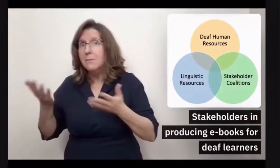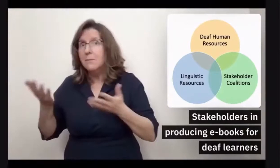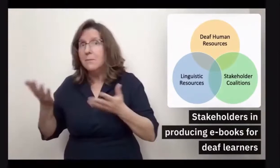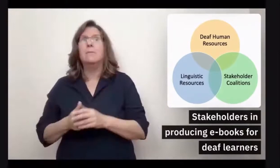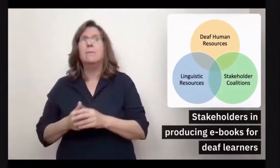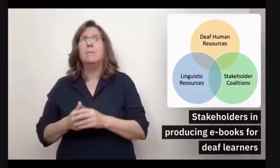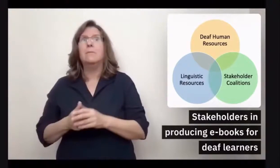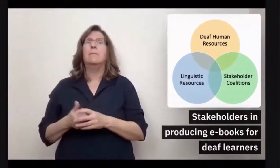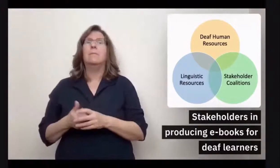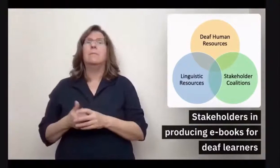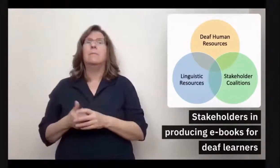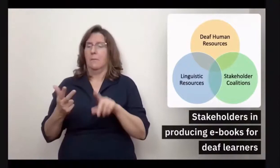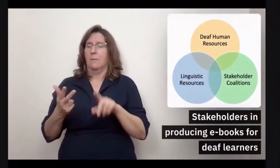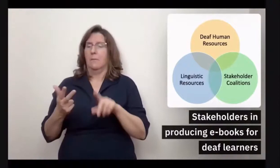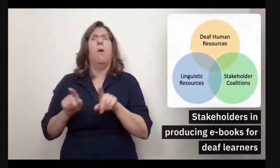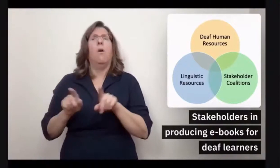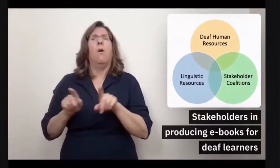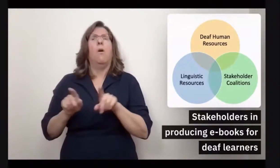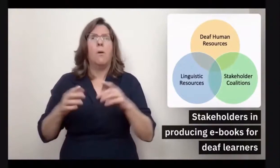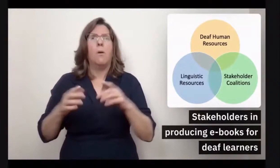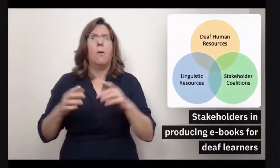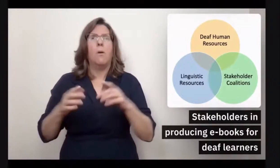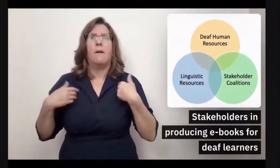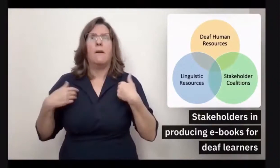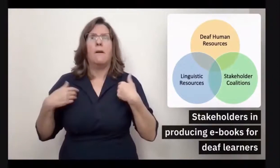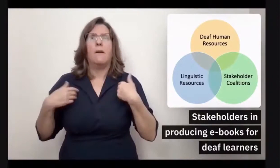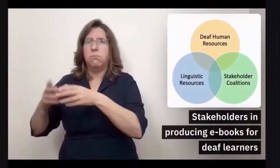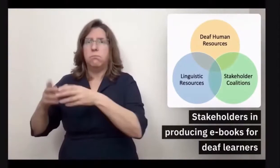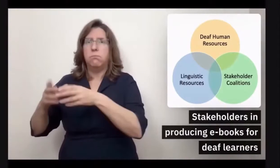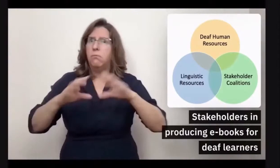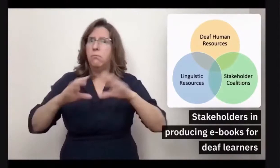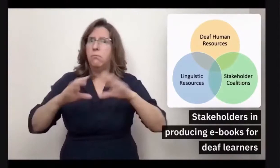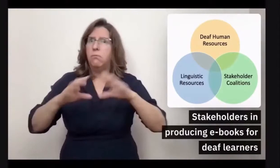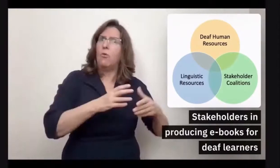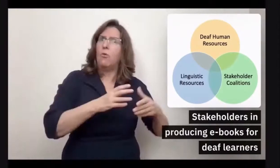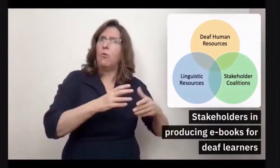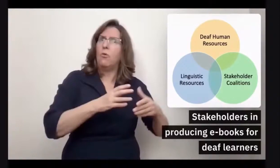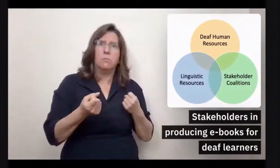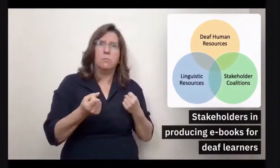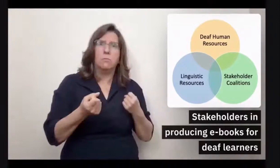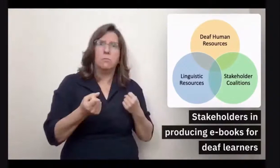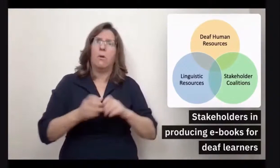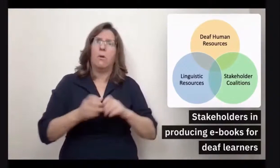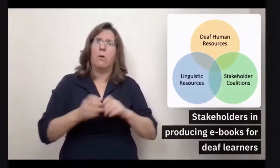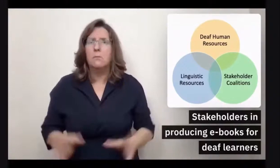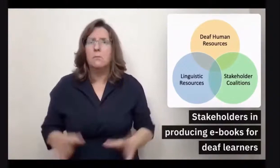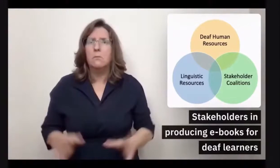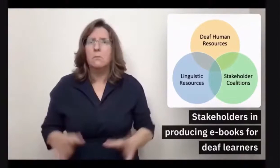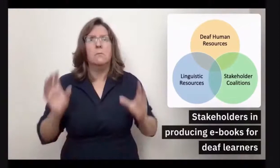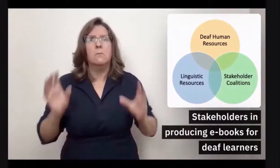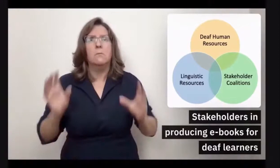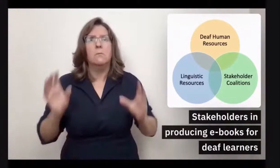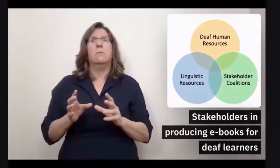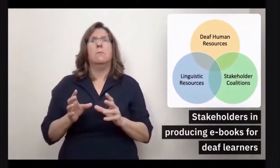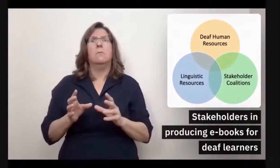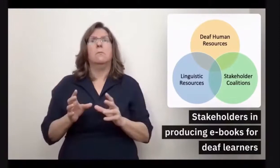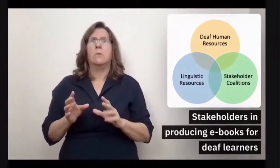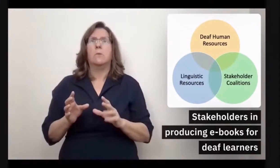Ahora, ¿a dónde vamos con todo esto? Quiero presentar un nuevo marco de trabajo para los recursos de educación